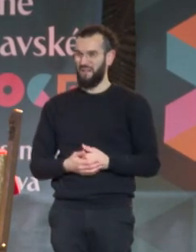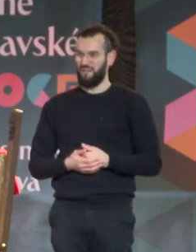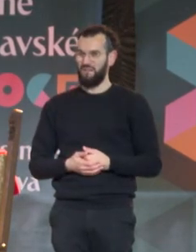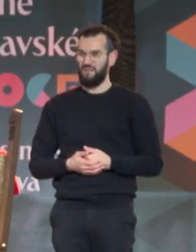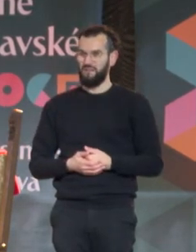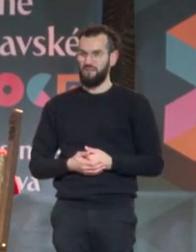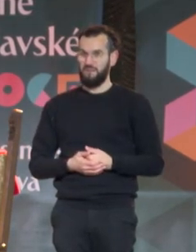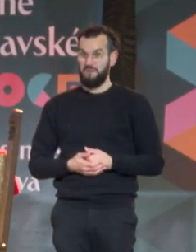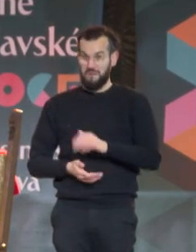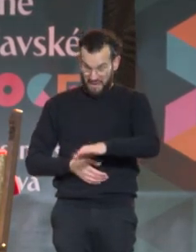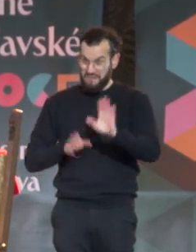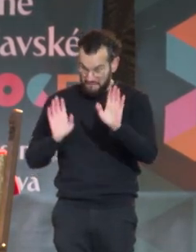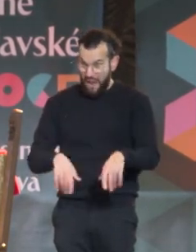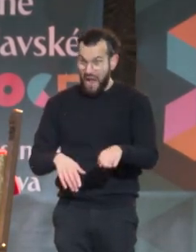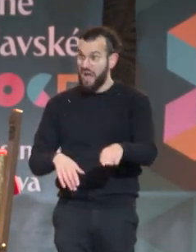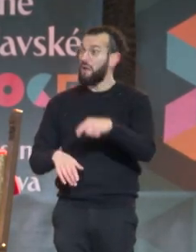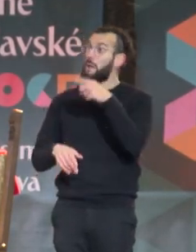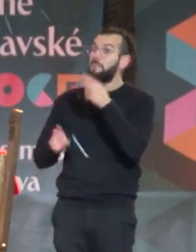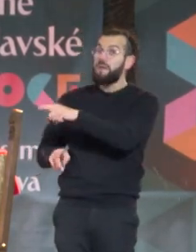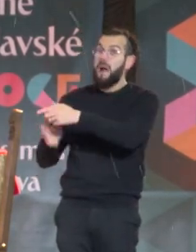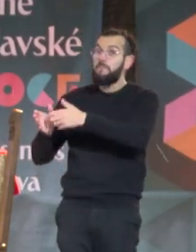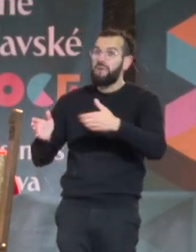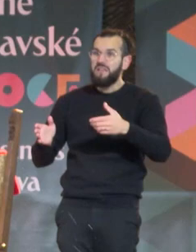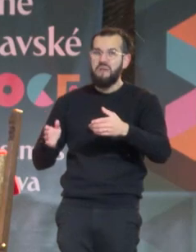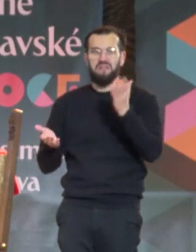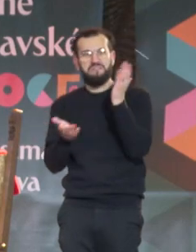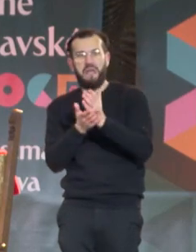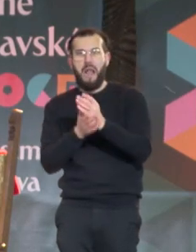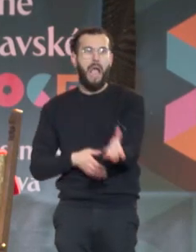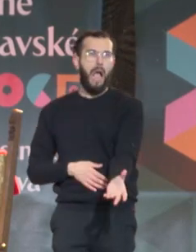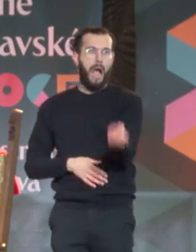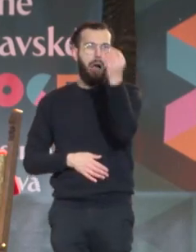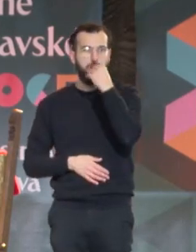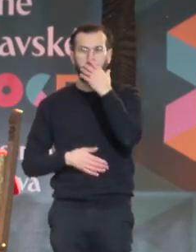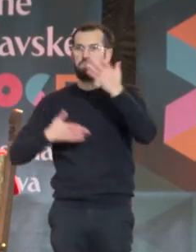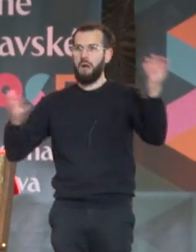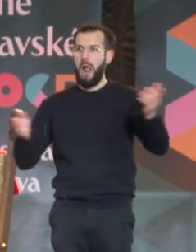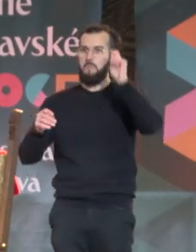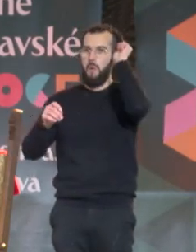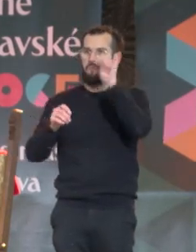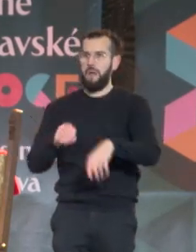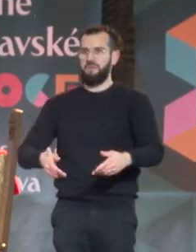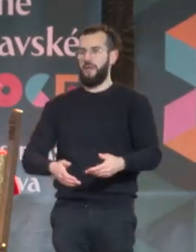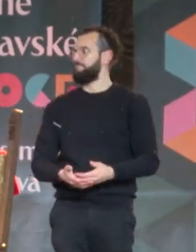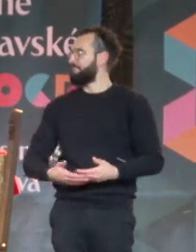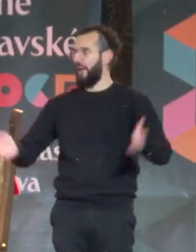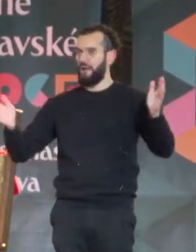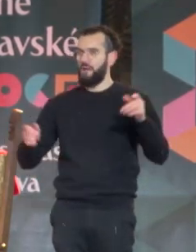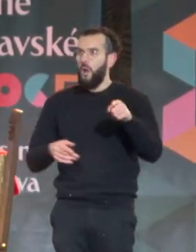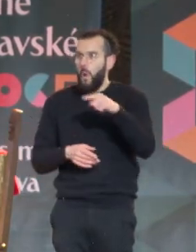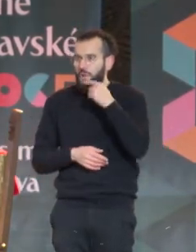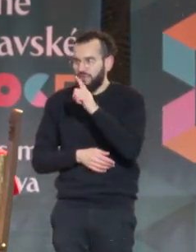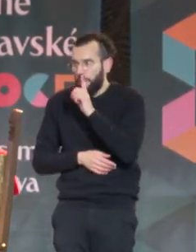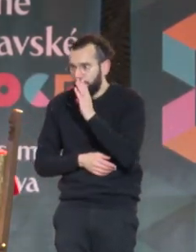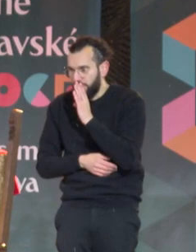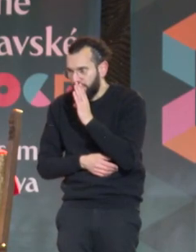sú, tak ich niekto zožerie alebo zamorduje, čo musí tato rozprávať potichu, aby to nepočula mama do kuchyne